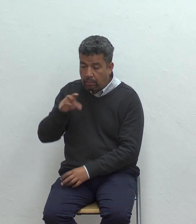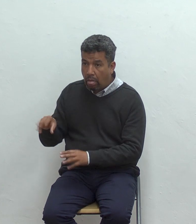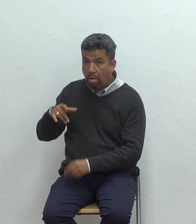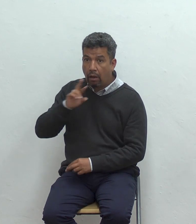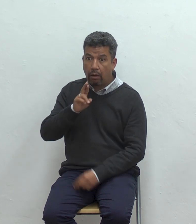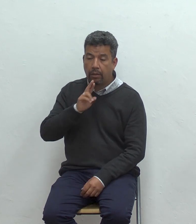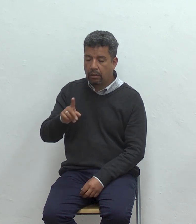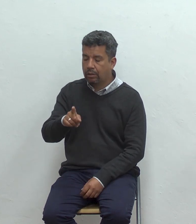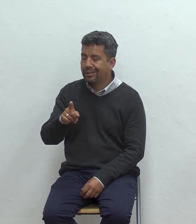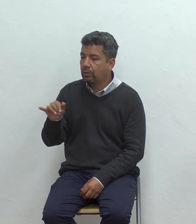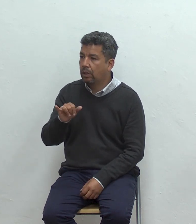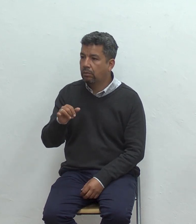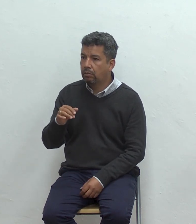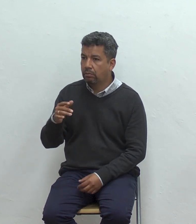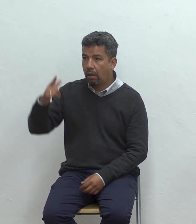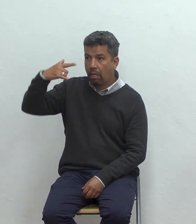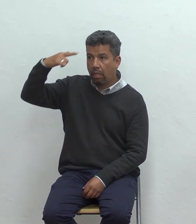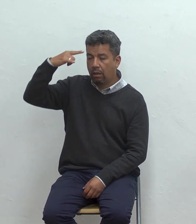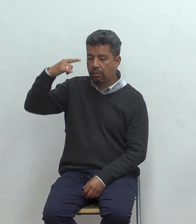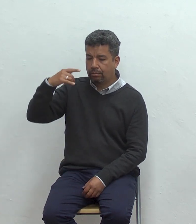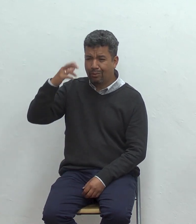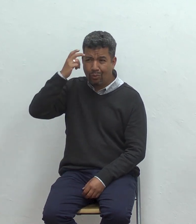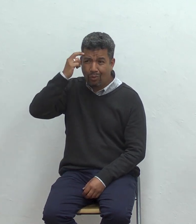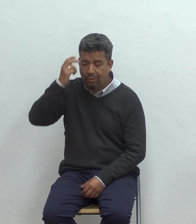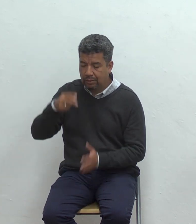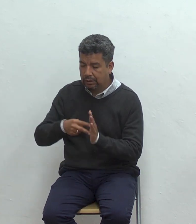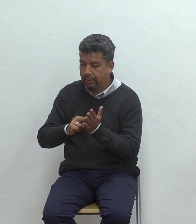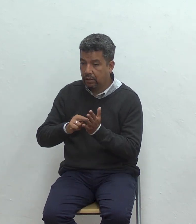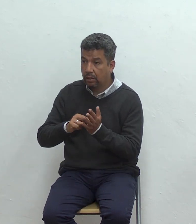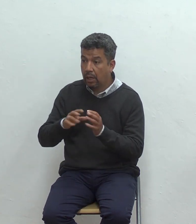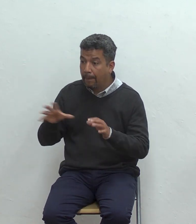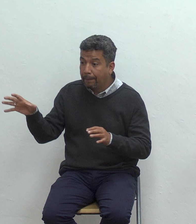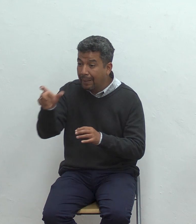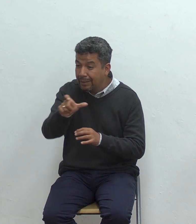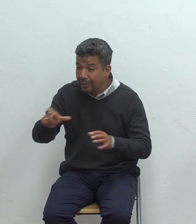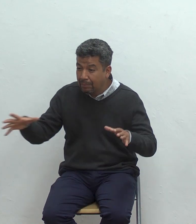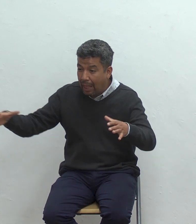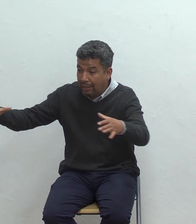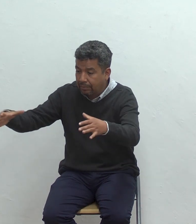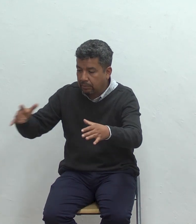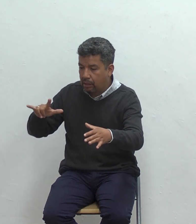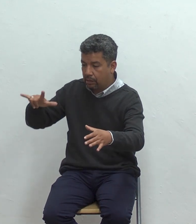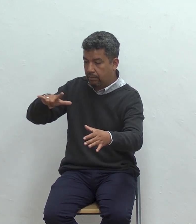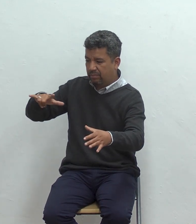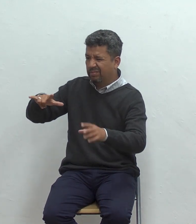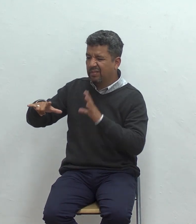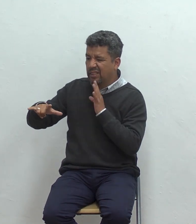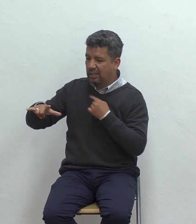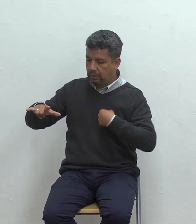por el sentido común. El sentido común es el sentido de la masa manipulado por las